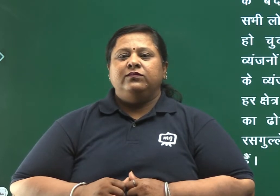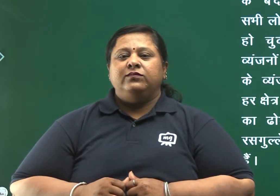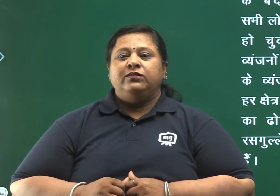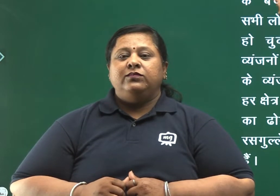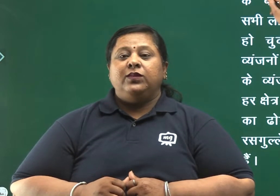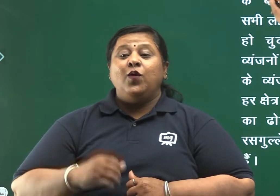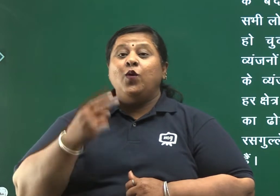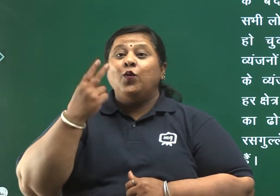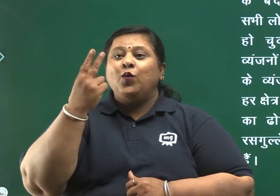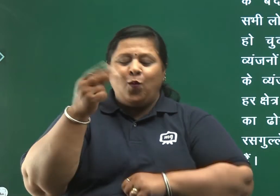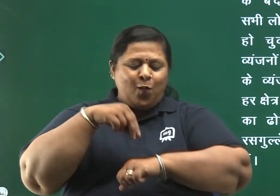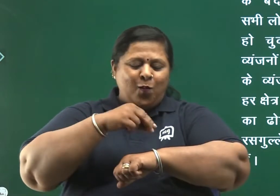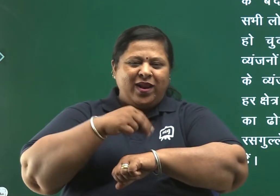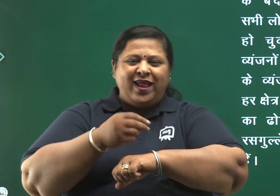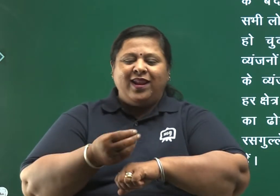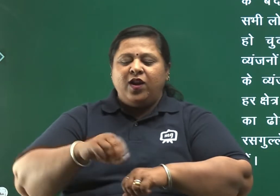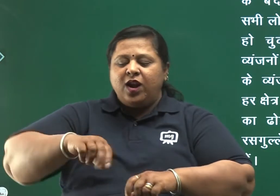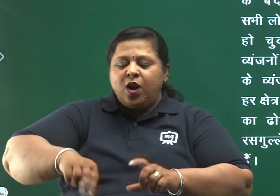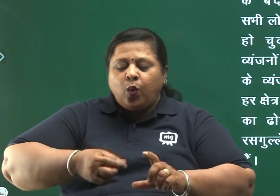2 मिनट नूडल्स